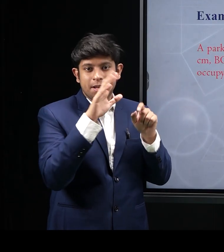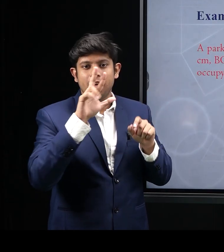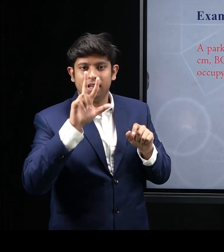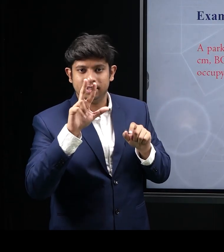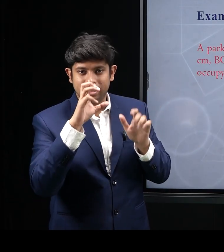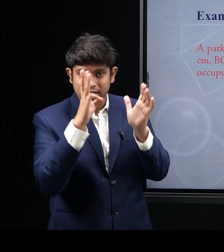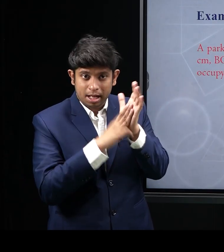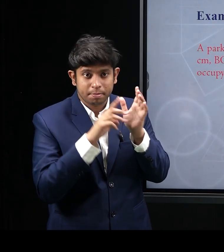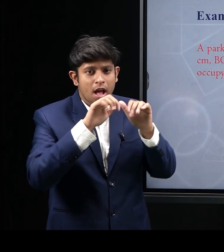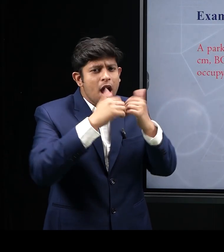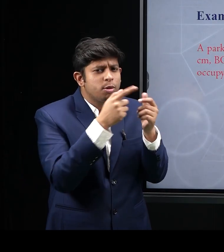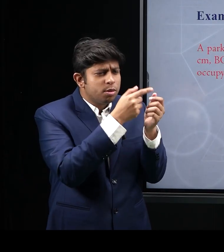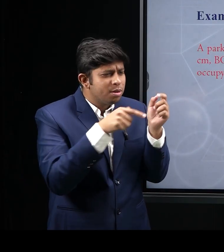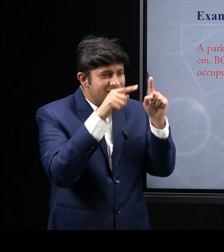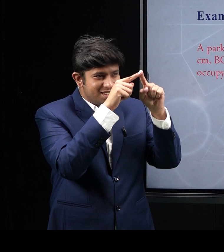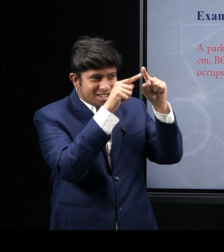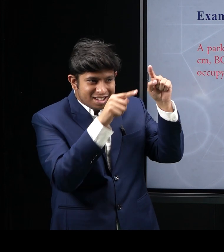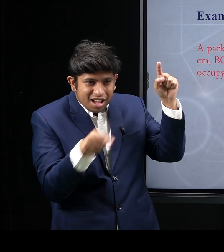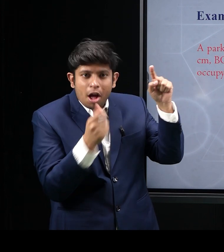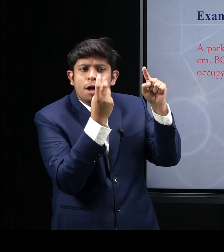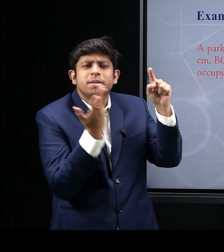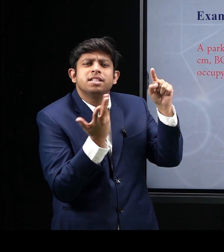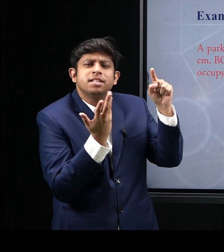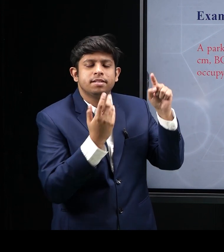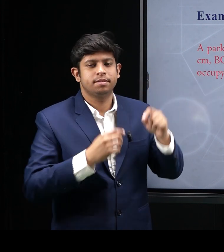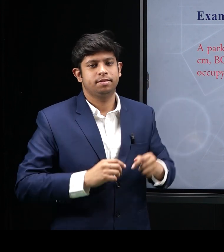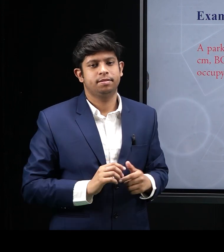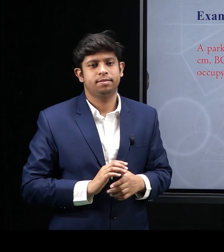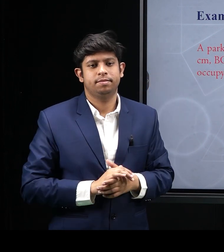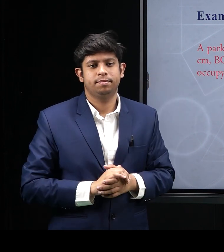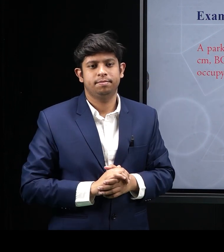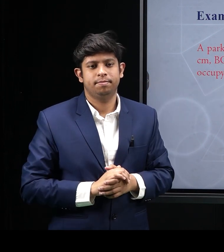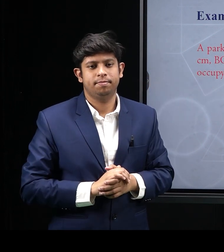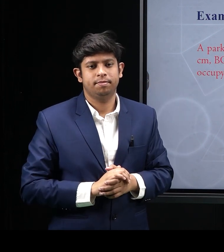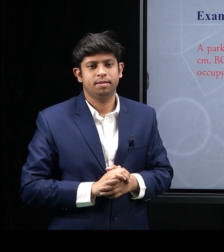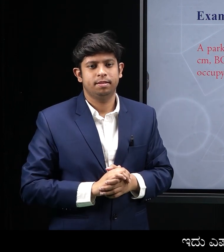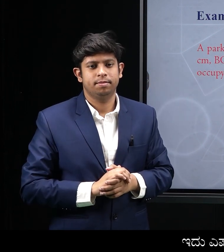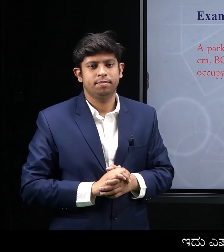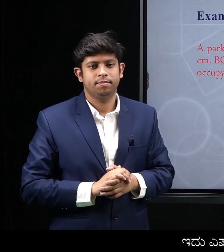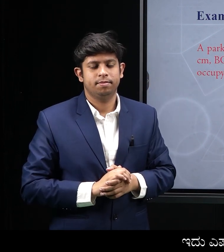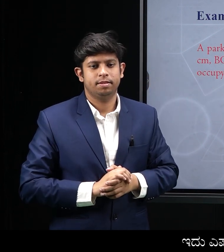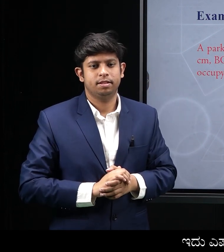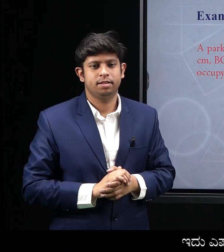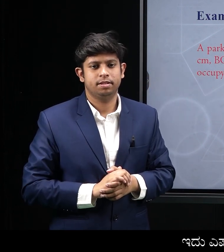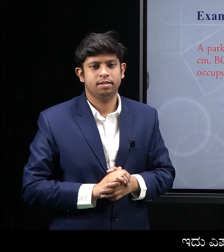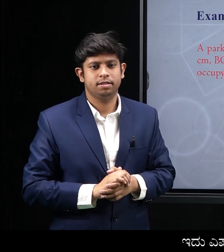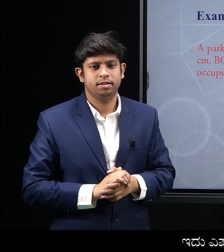ಸೆಂಟಿಮೀಟರ್, CD ಇಸ್ ಈಕ್ವಲ್ ಟು 5 ಸೆಂಟಿಮೀಟರ್ ಮತ್ತು AD ಇಸ್ ಈಕ್ವಲ್ ಟು 8 ಸೆಂಟಿಮೀಟರ್. ಇದು ಇಷ್ಟು ಪ್ರದೇಶವನ್ನು